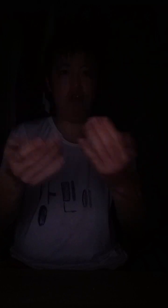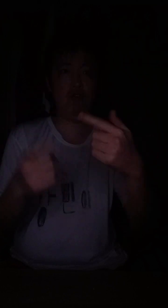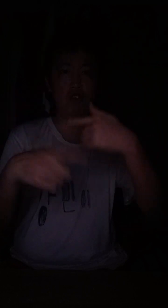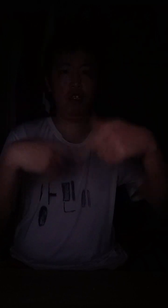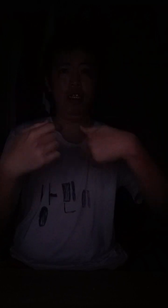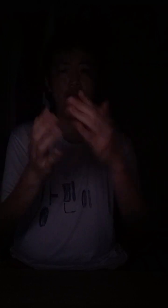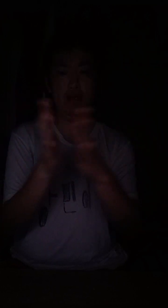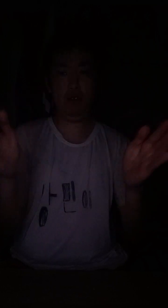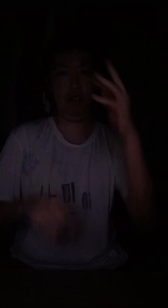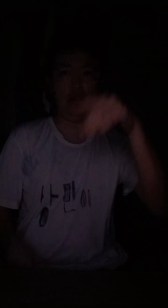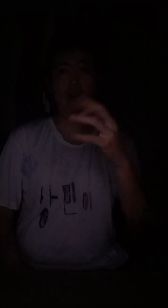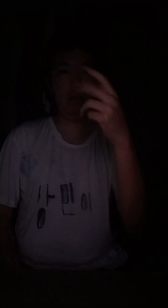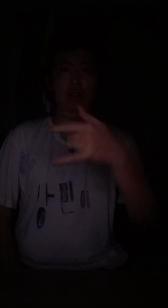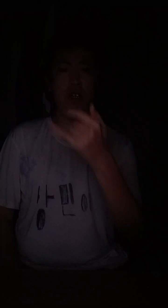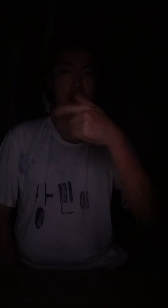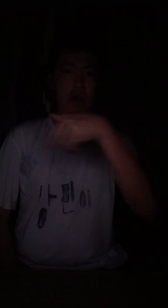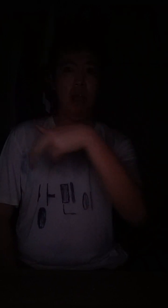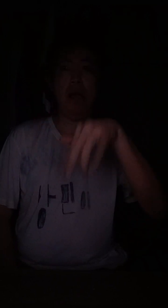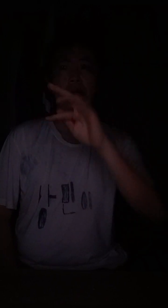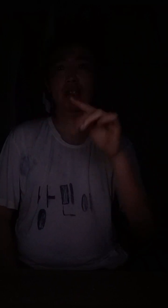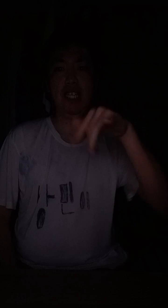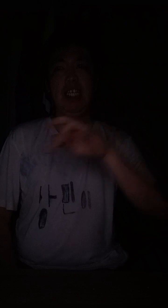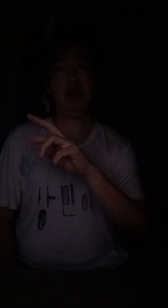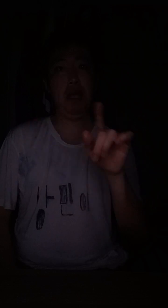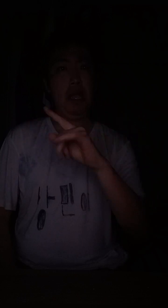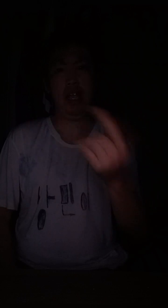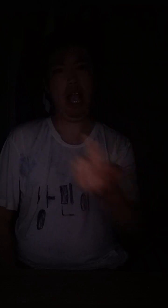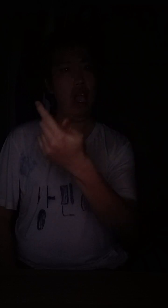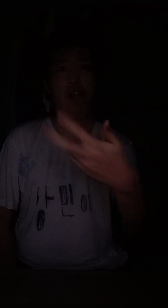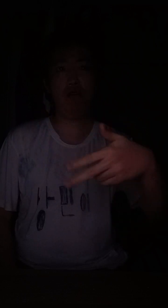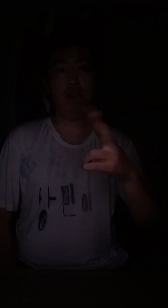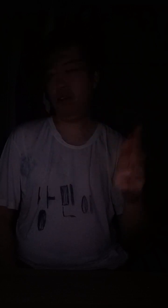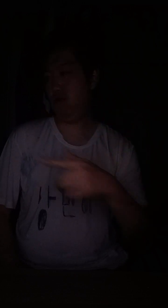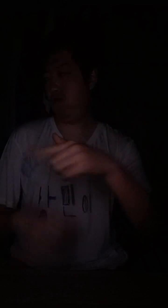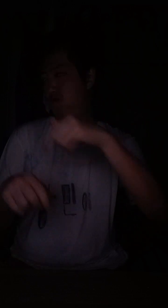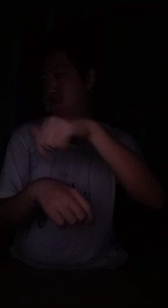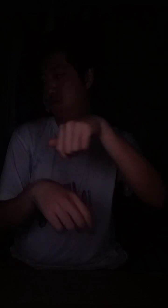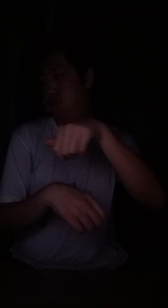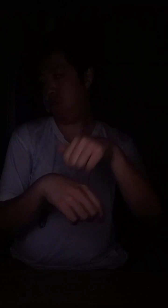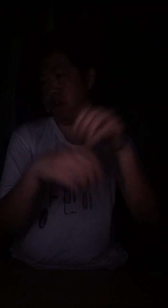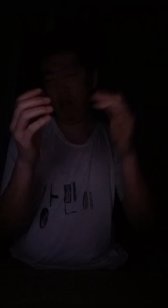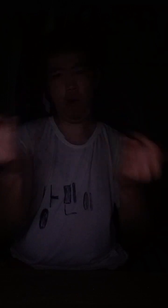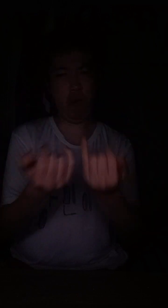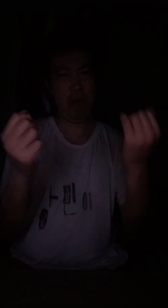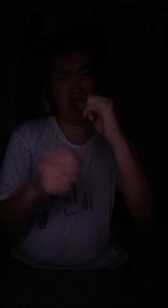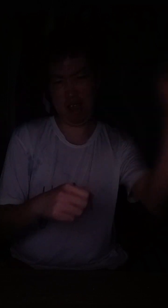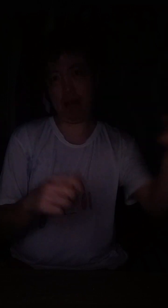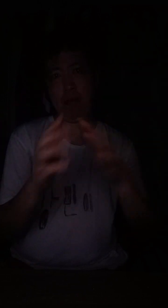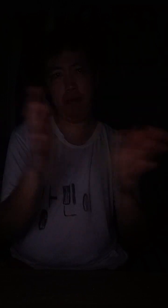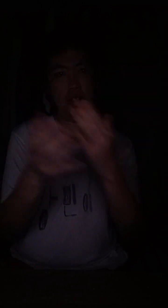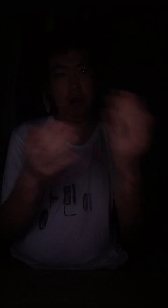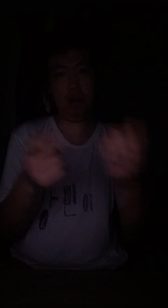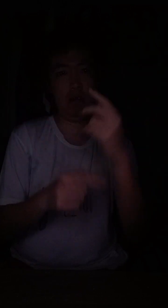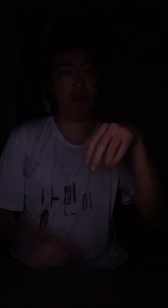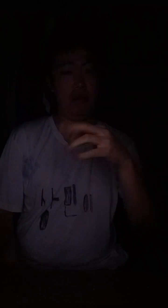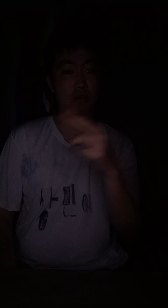방송통신위원회 국정감사에서 박장범 신임 KBS 사장 후보자를 둘러싸고 여야 간의 공방이 벌어졌습니다. 증인으로 나온